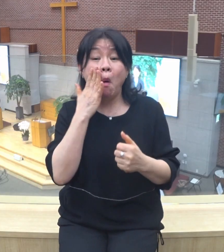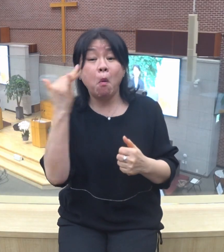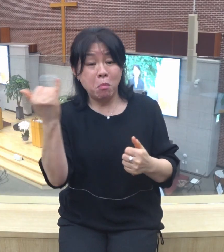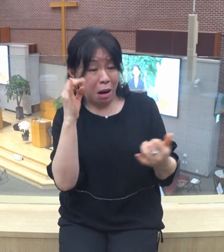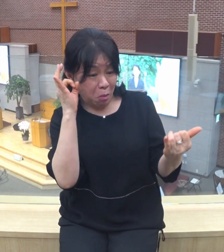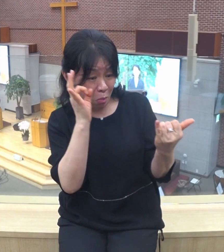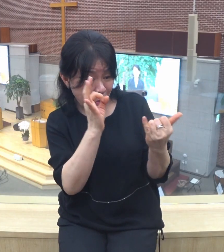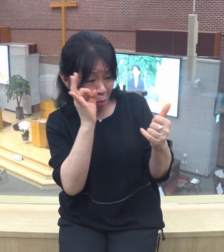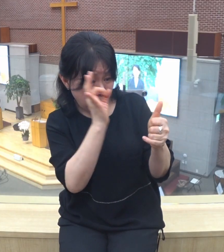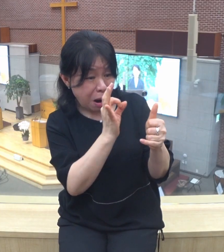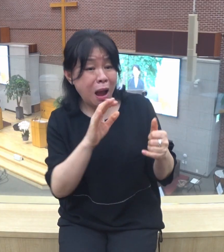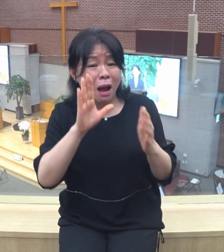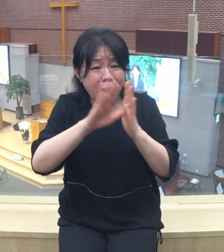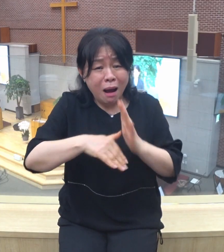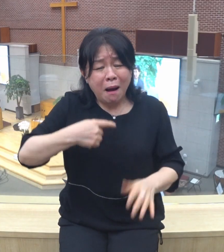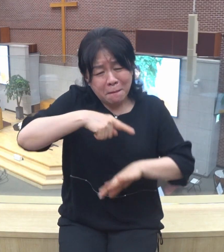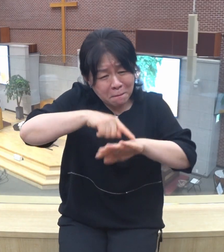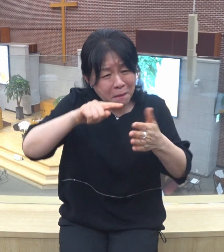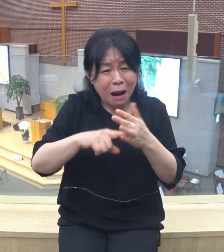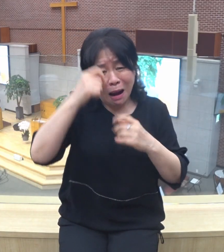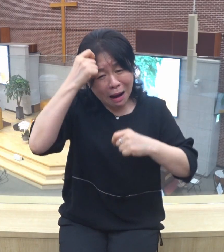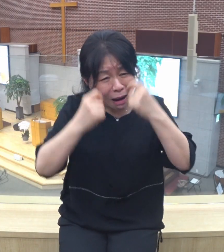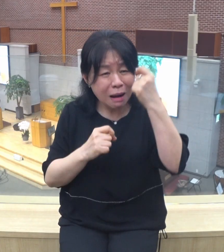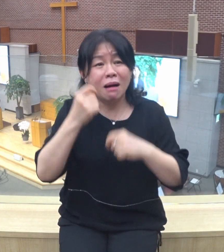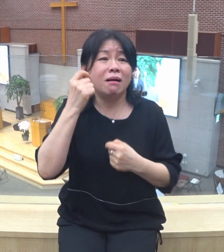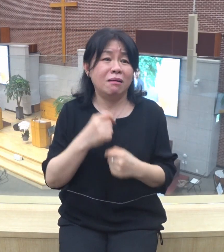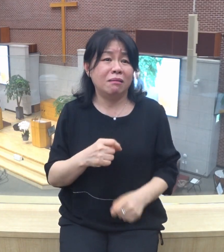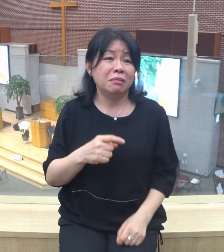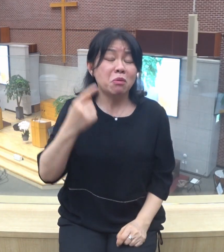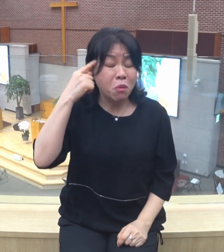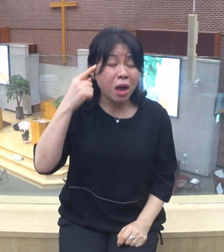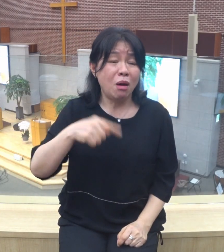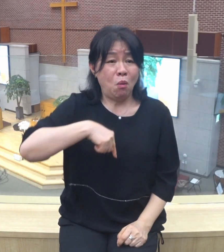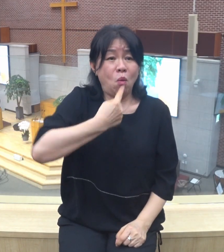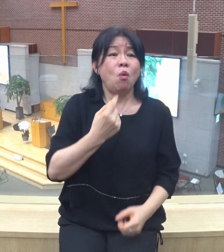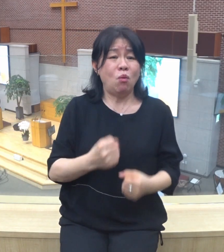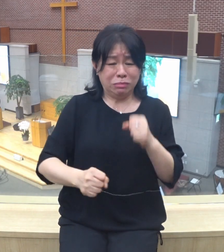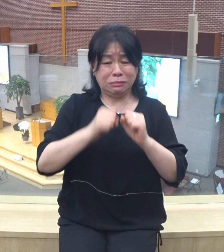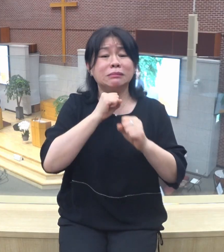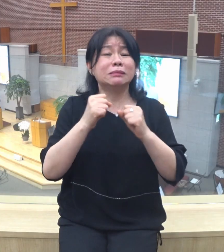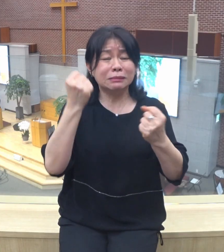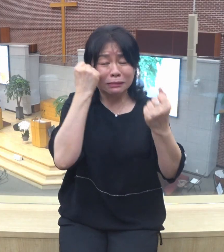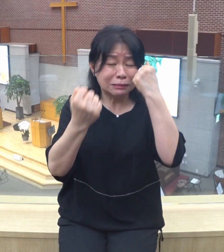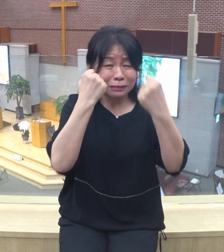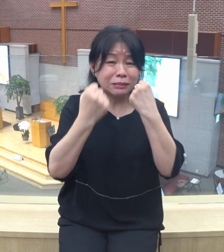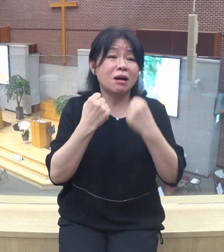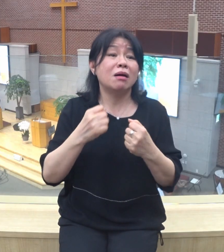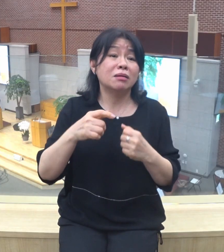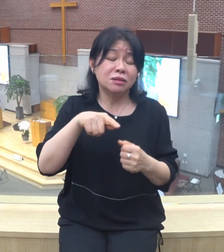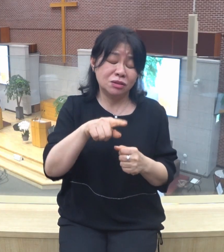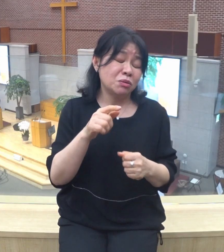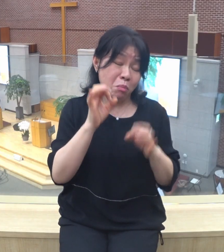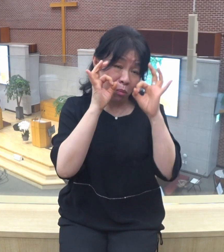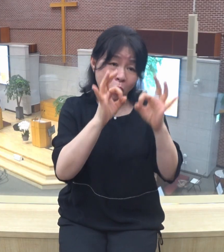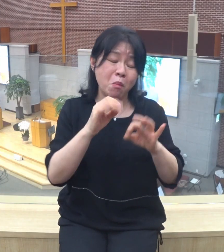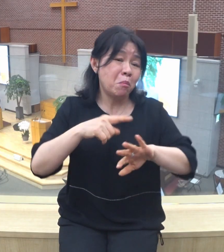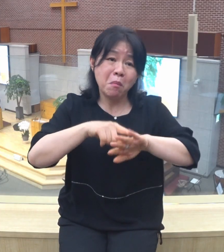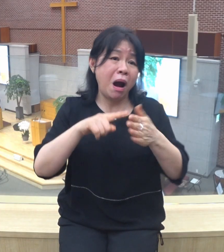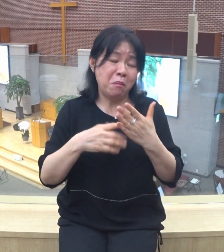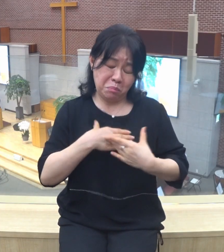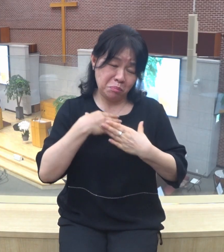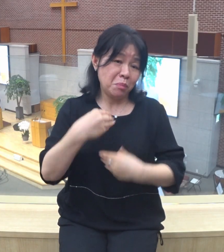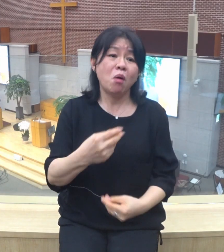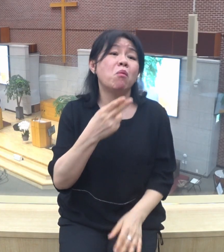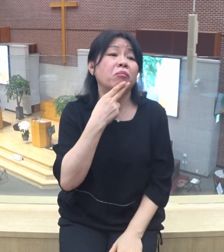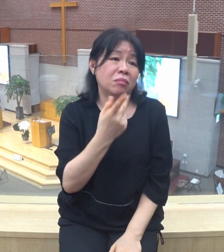내가 사랑하는 존재가 그 자신을 해치는 것은 너무나 고통스러운 일입니다. 그 마음, 저는 하나님의